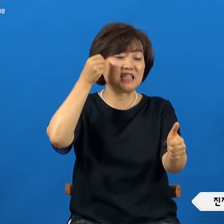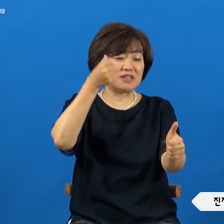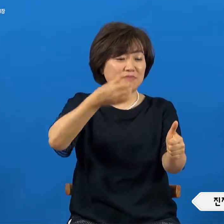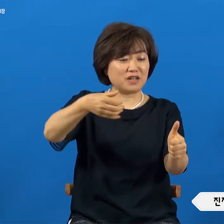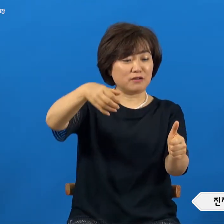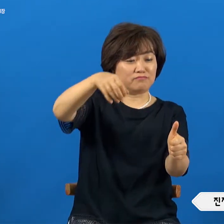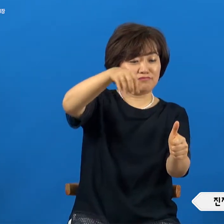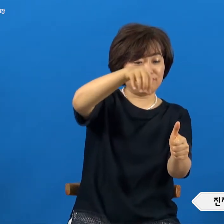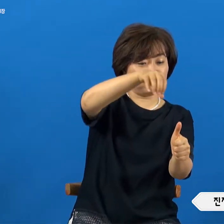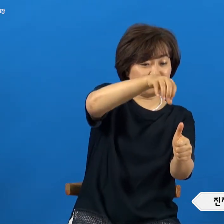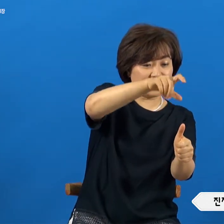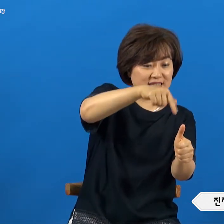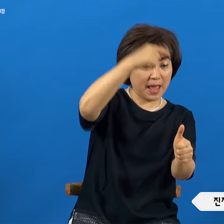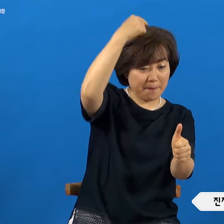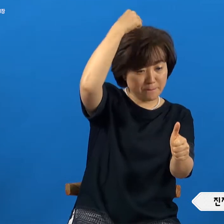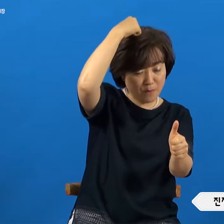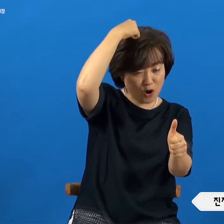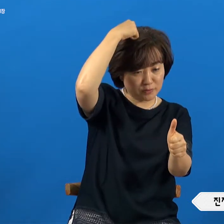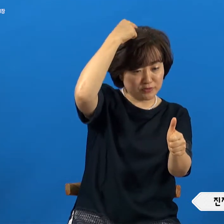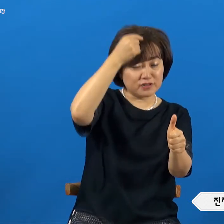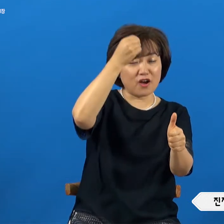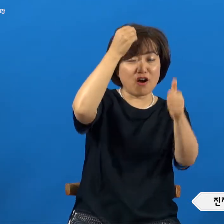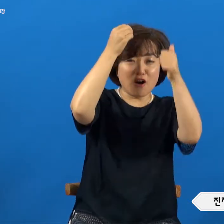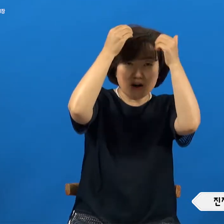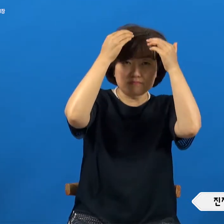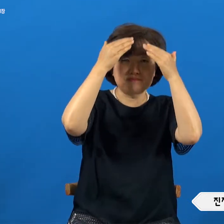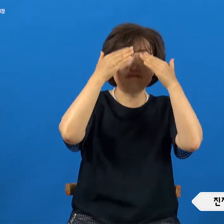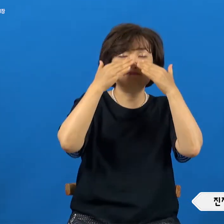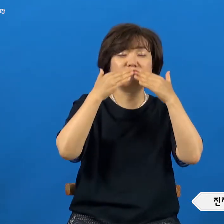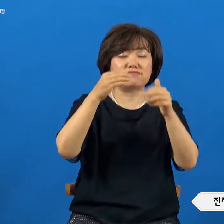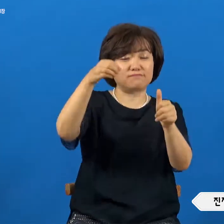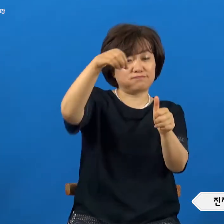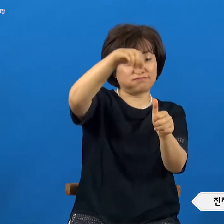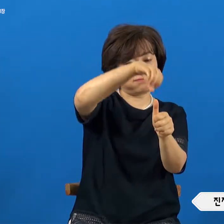기름이 머리끝에서부터 수염에 흘러